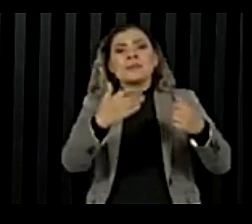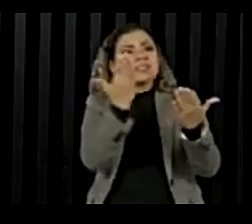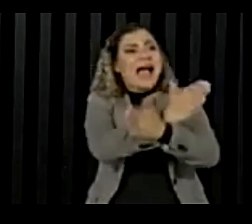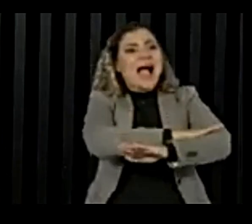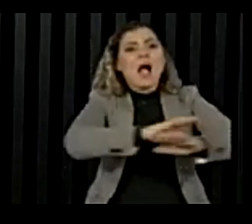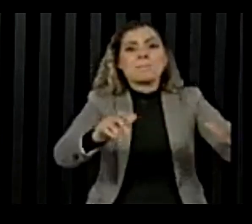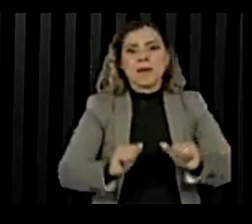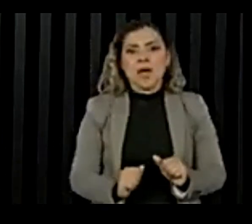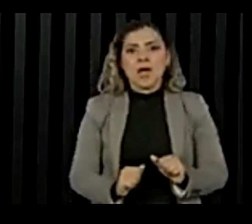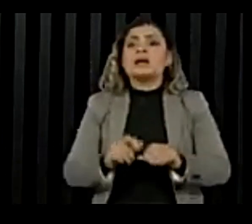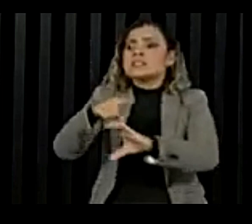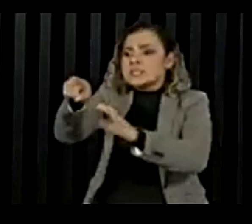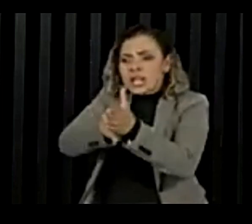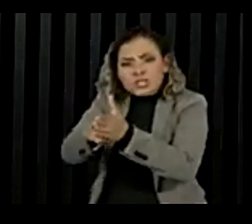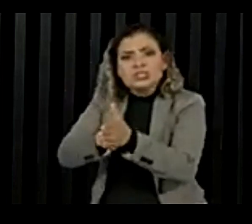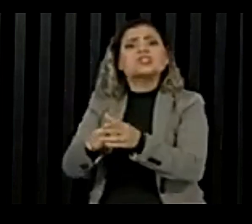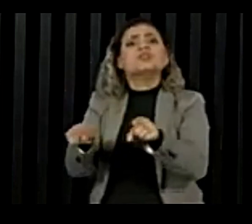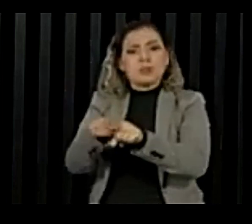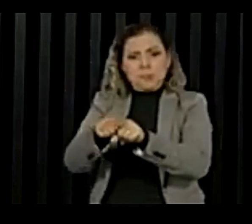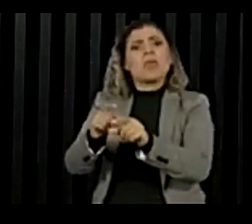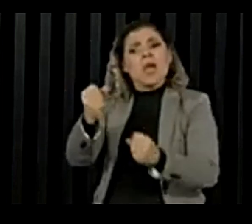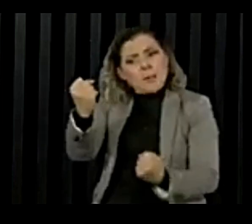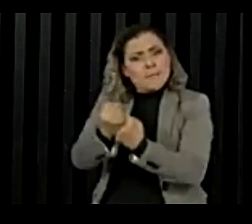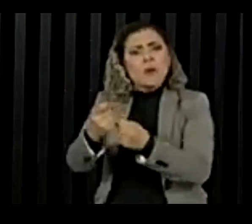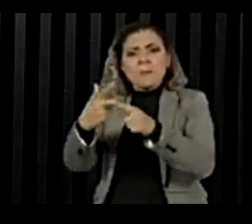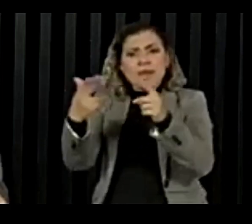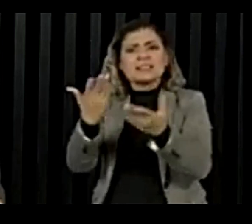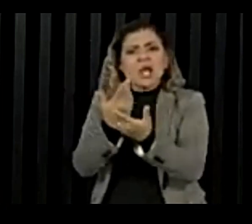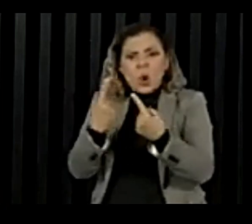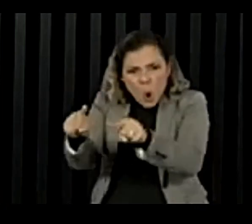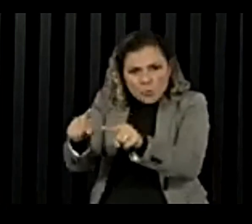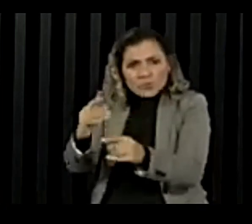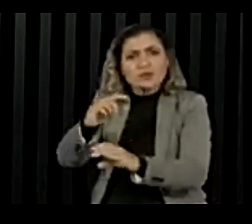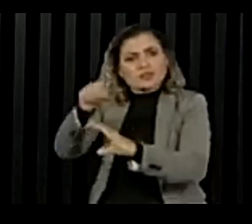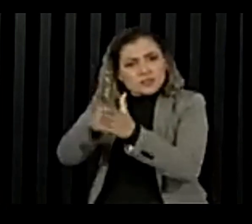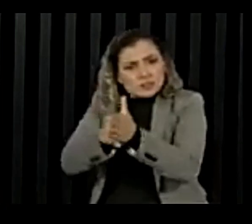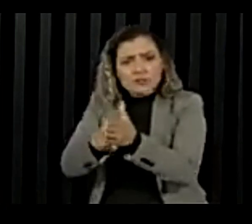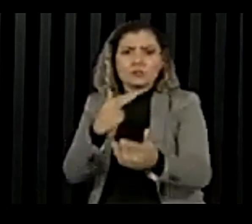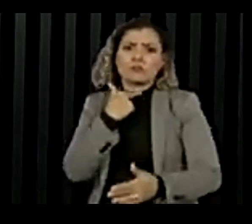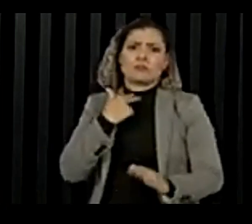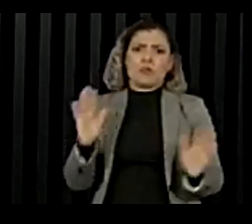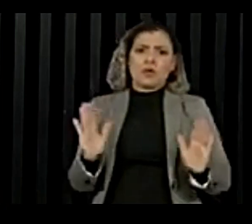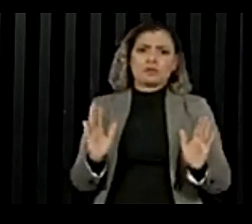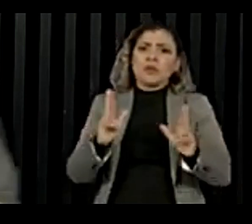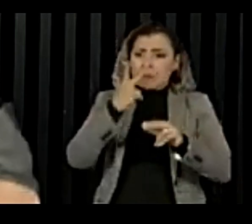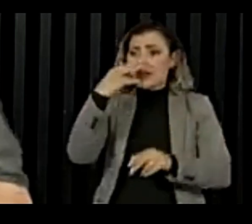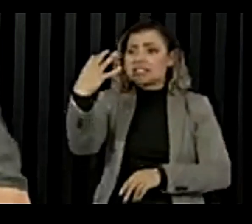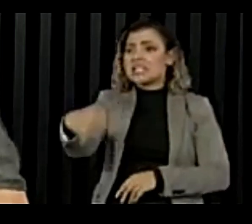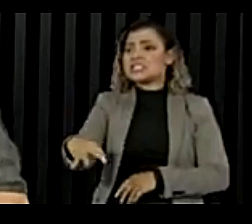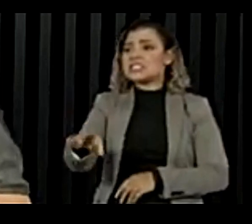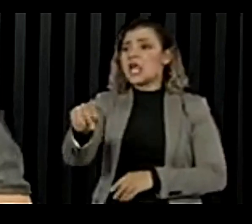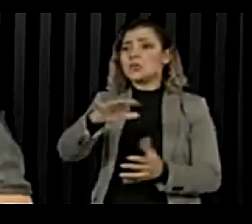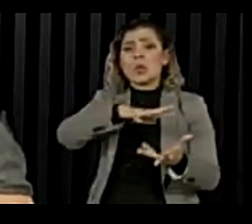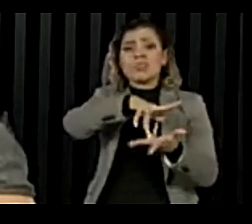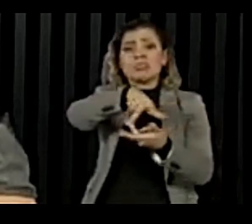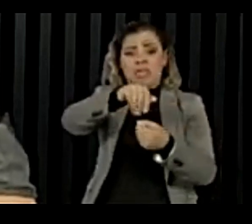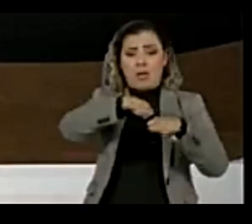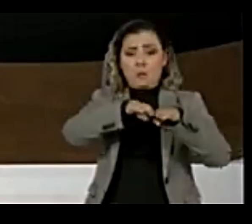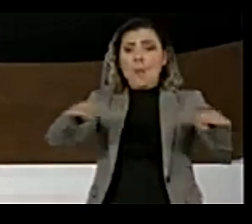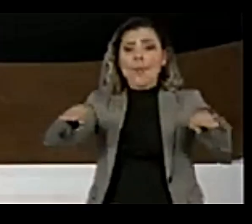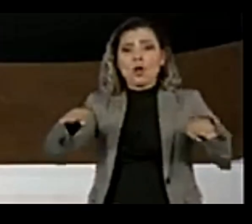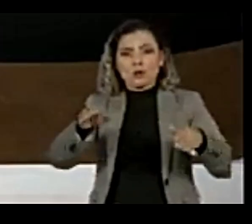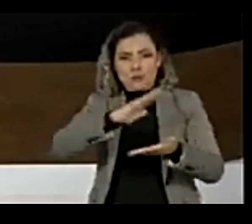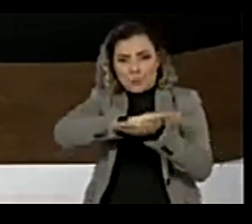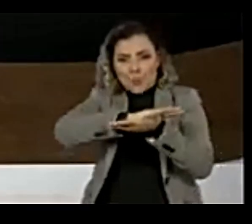que é anti-ciência tem que ser desmascarado e não apenas conviver com tolerância e dizer está certo pensar que a Terra é plana. Raquel, a